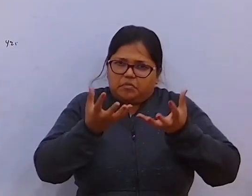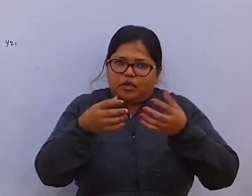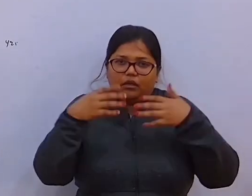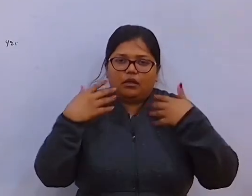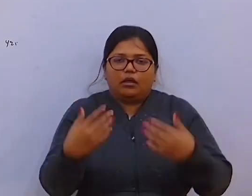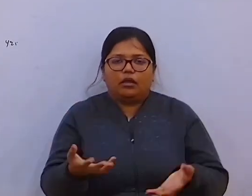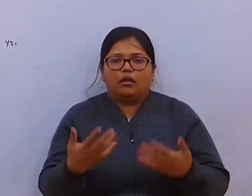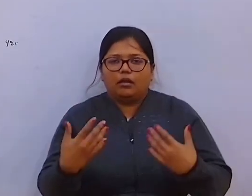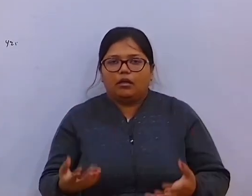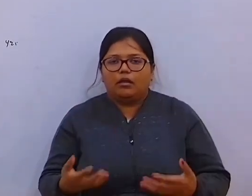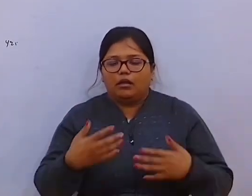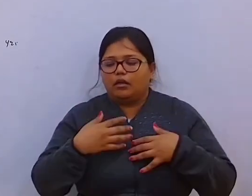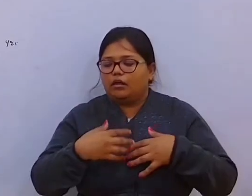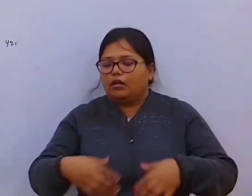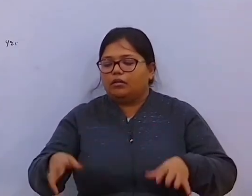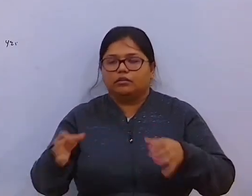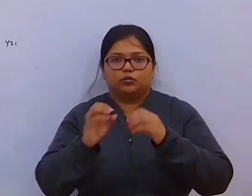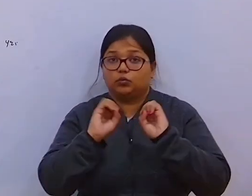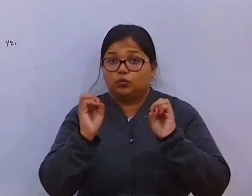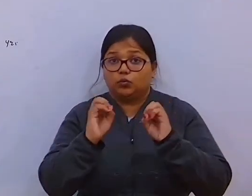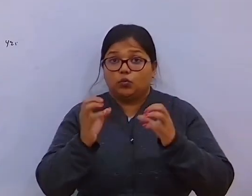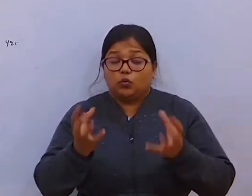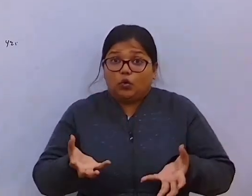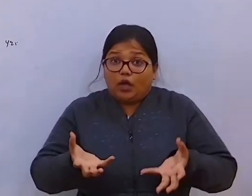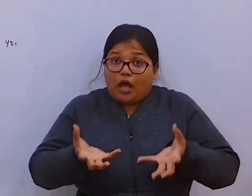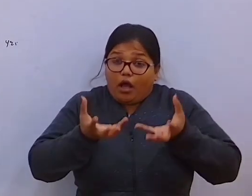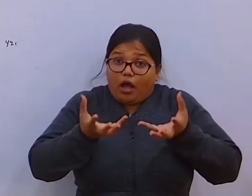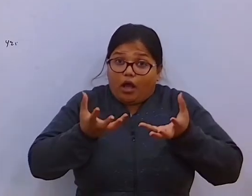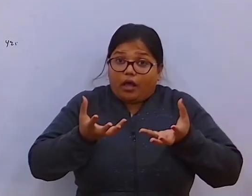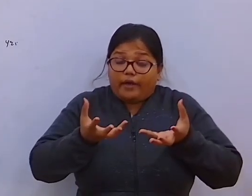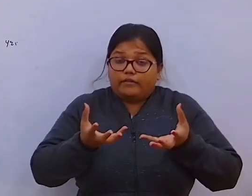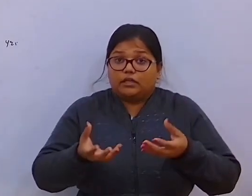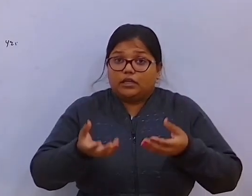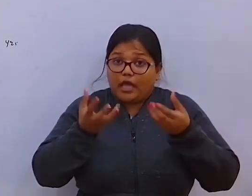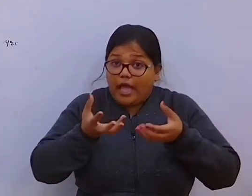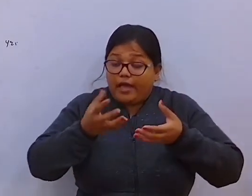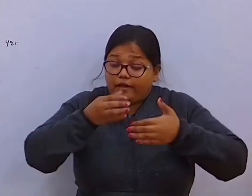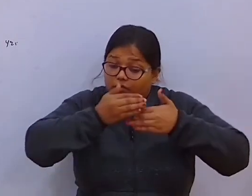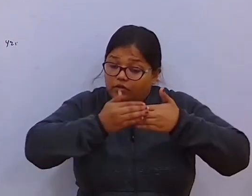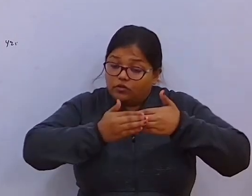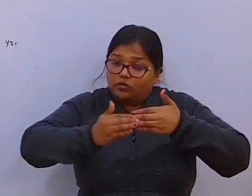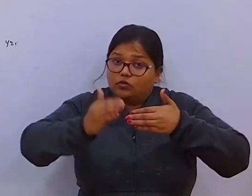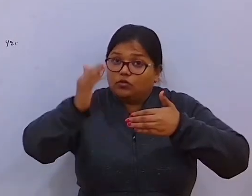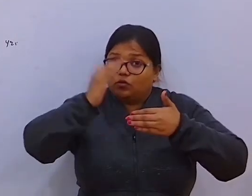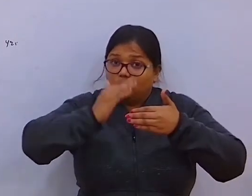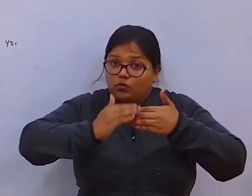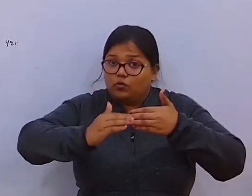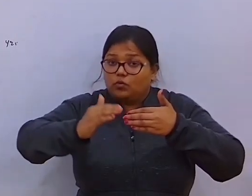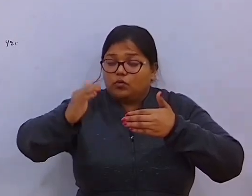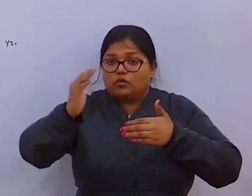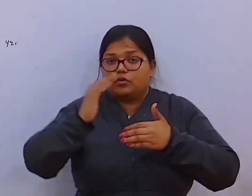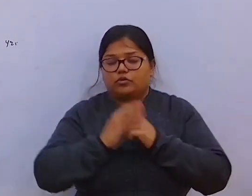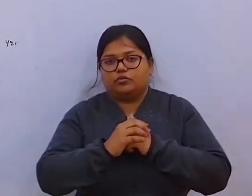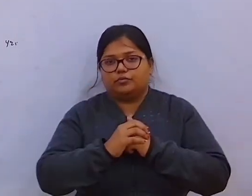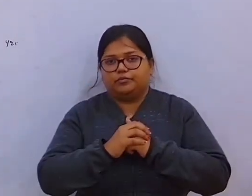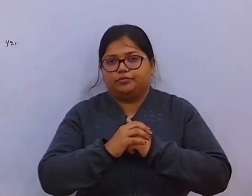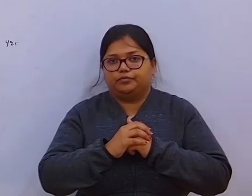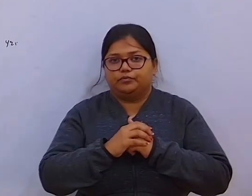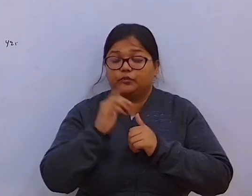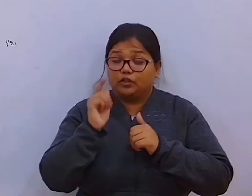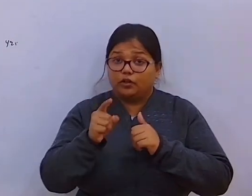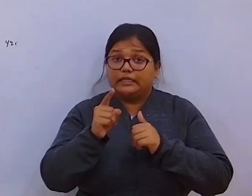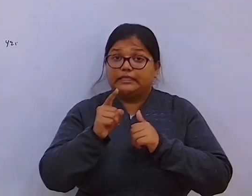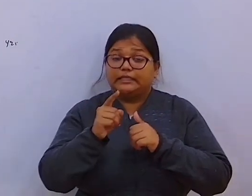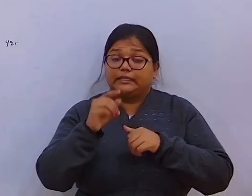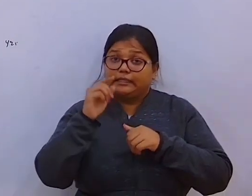समझ में आया क्या? जब हाई प्रेशर लो प्रेशर से मिलता है तब क्या होता है, वहां पर